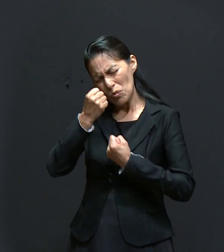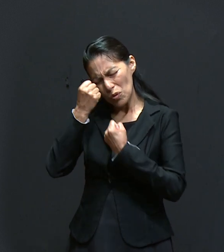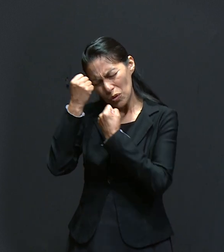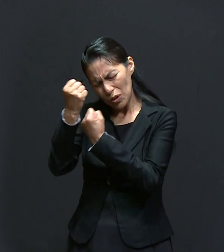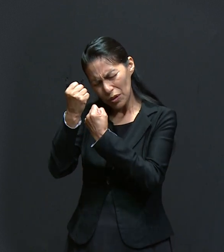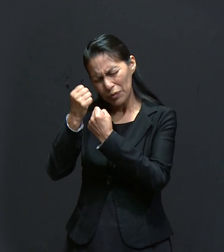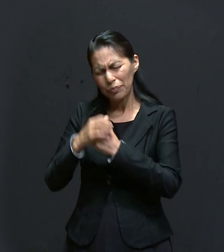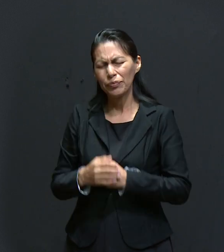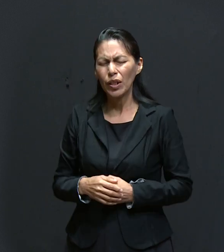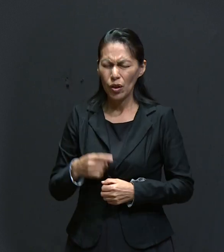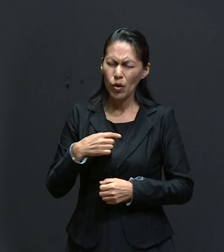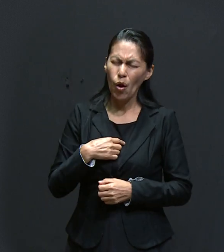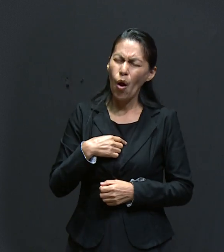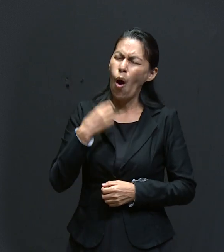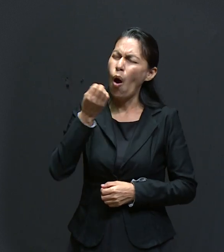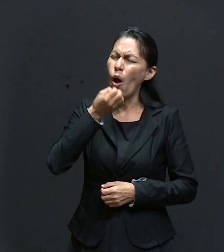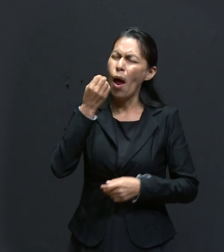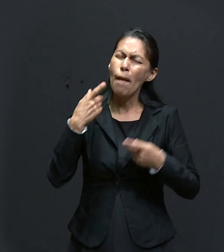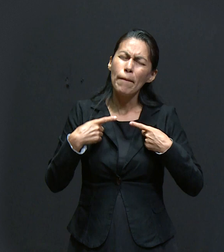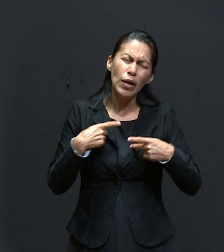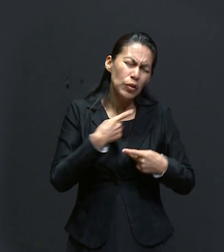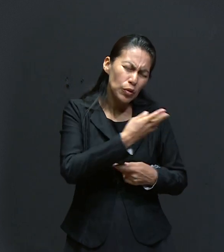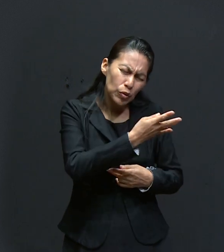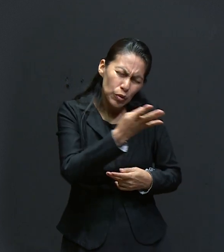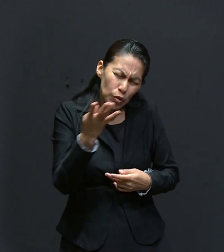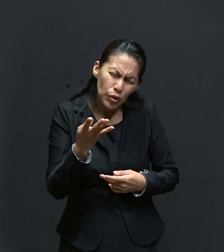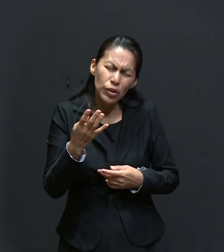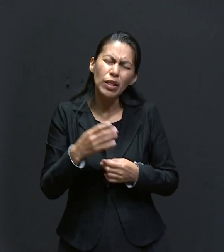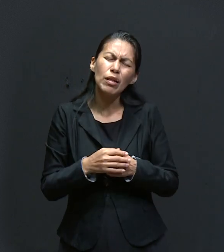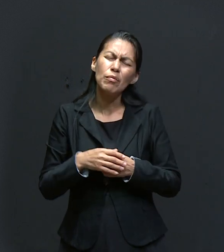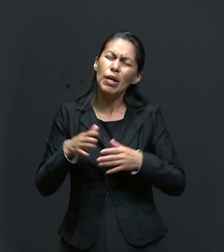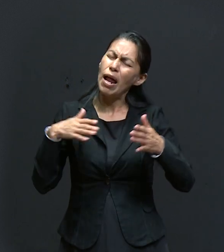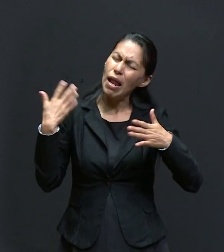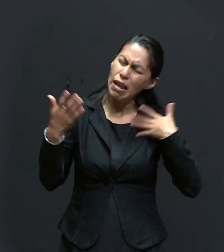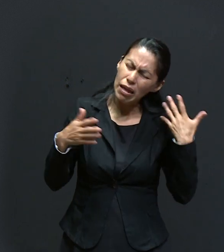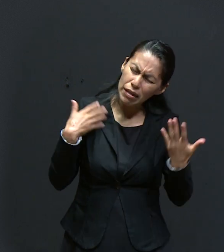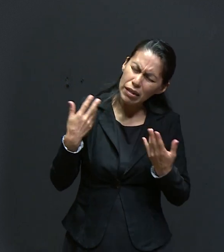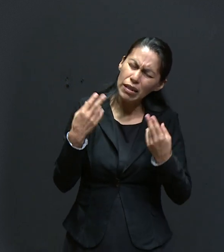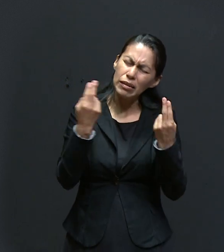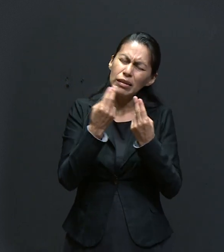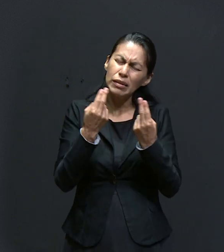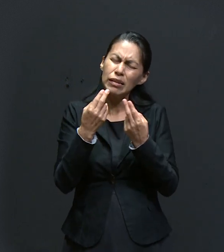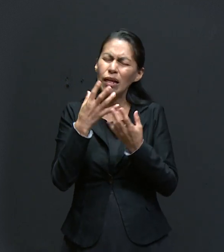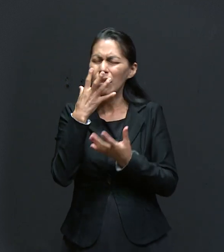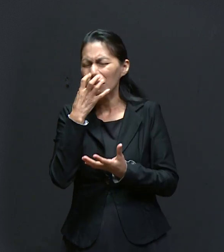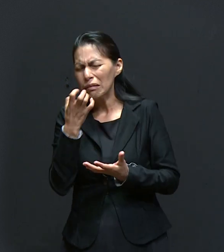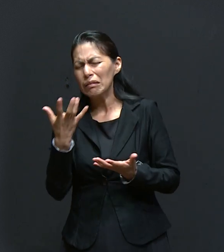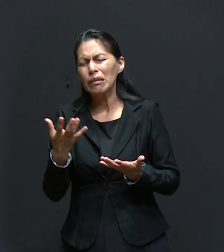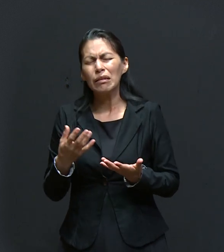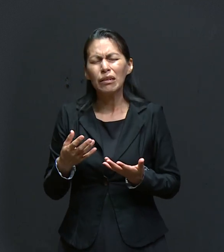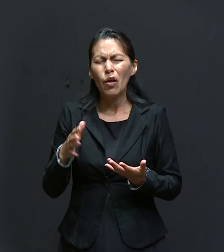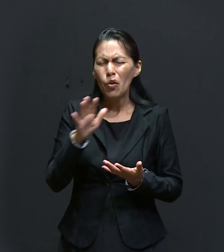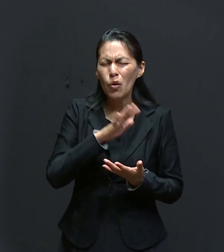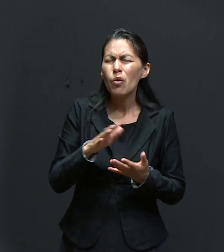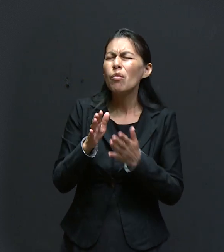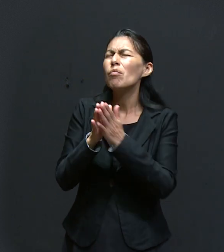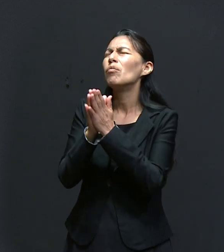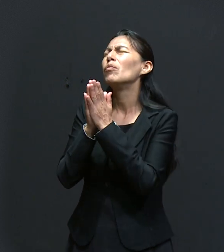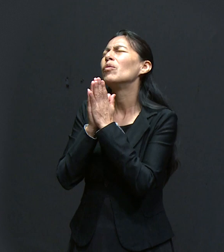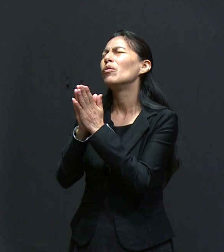quiero participar y interceder por esas personas por sus alegrías por sus necesidades